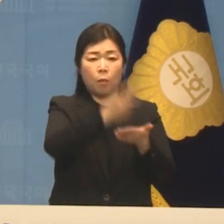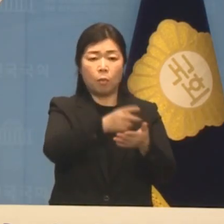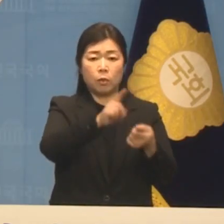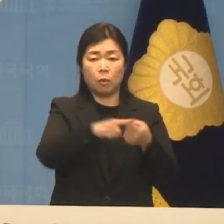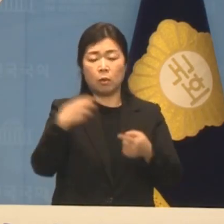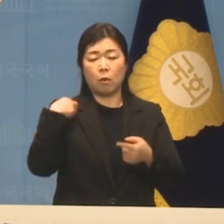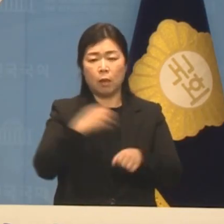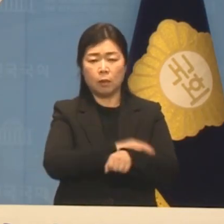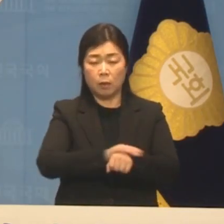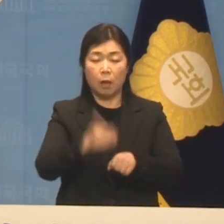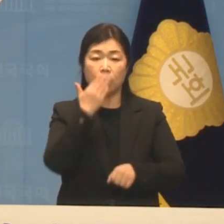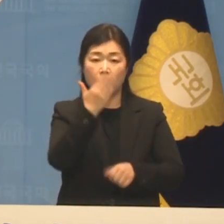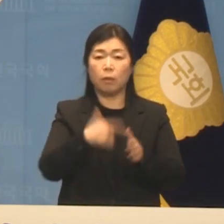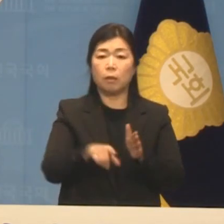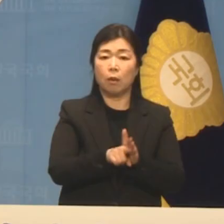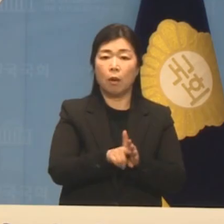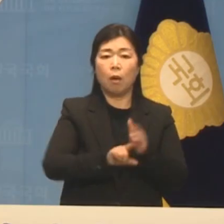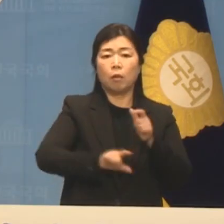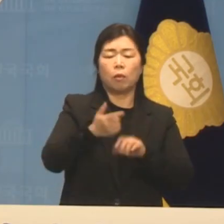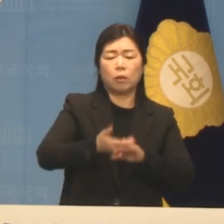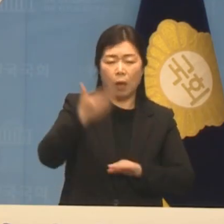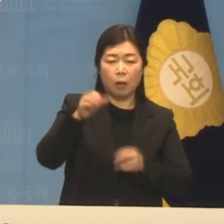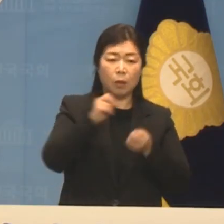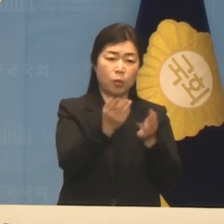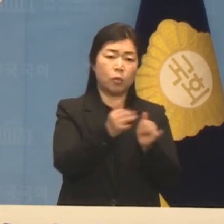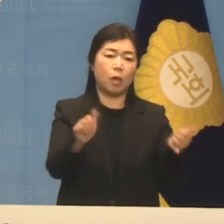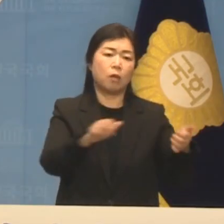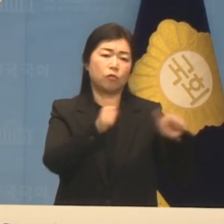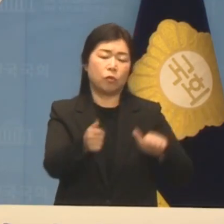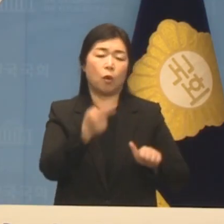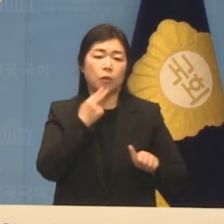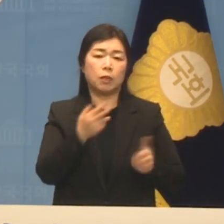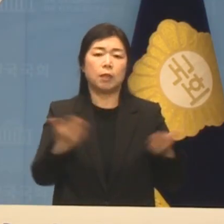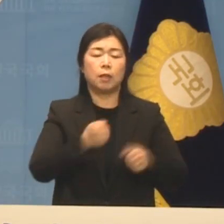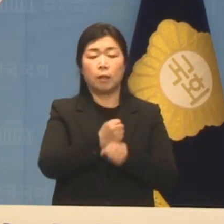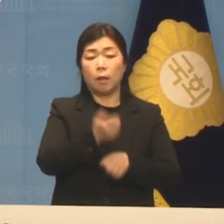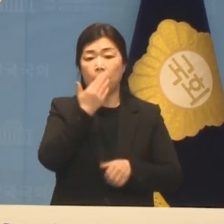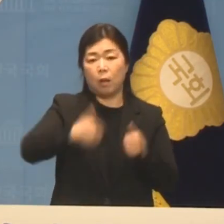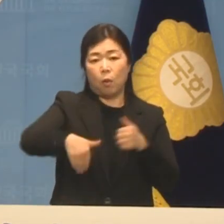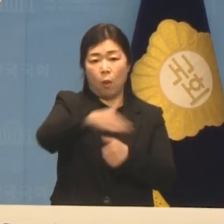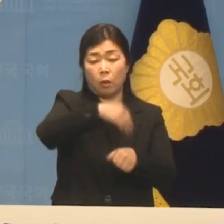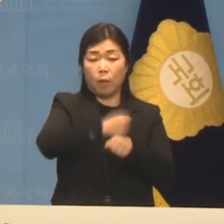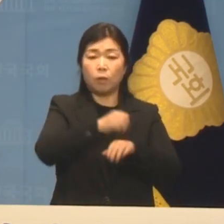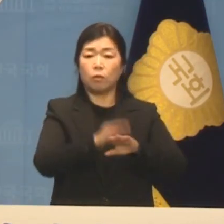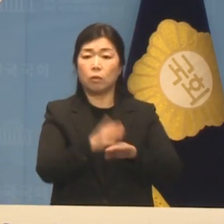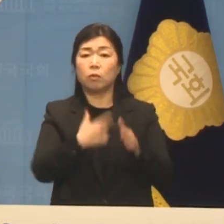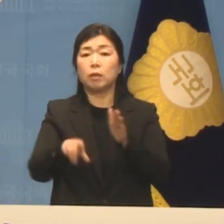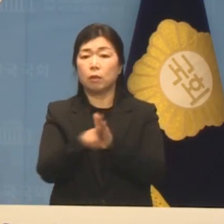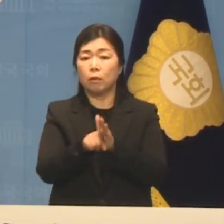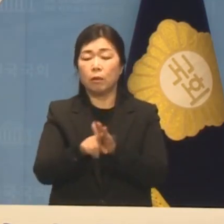다할 수 있도록 더 이상 택배 노동자들이 죽지 않고 일할 수 있는 환경을 만들 수 있도록